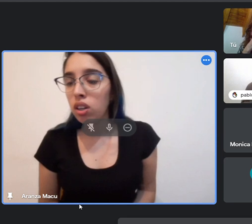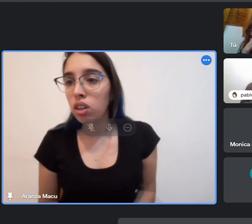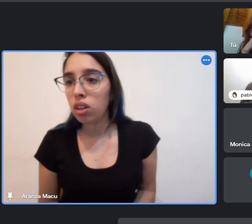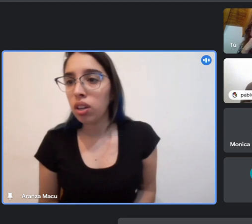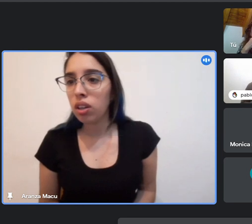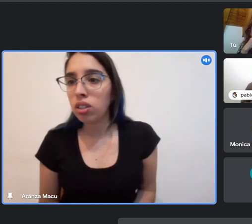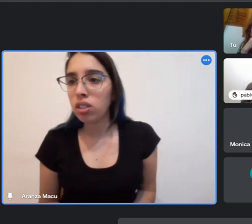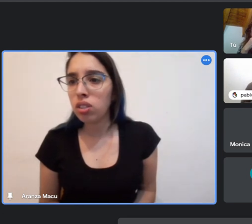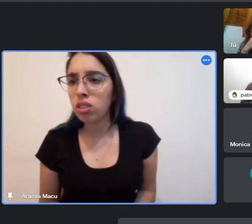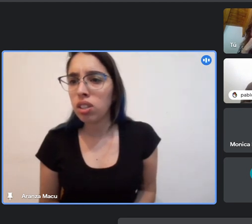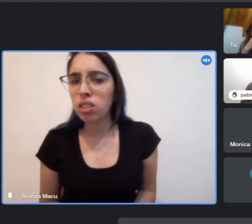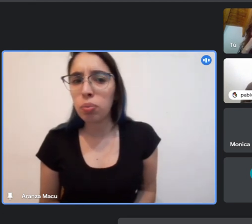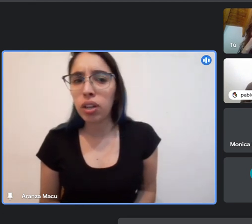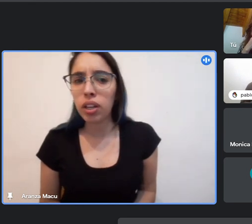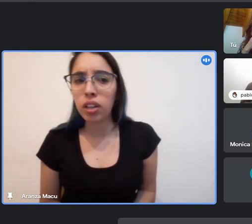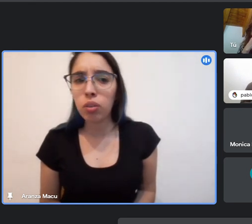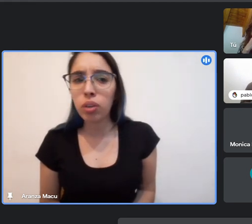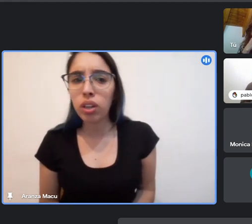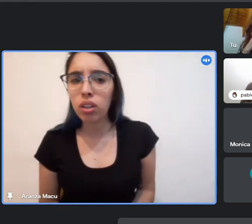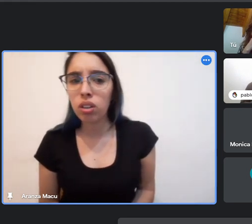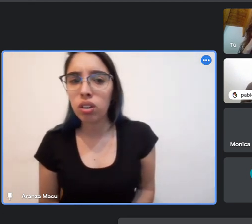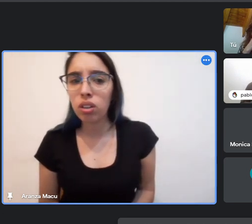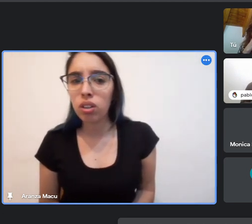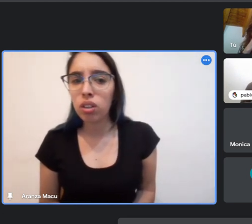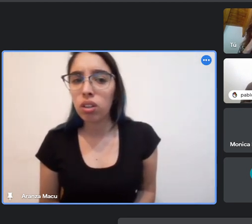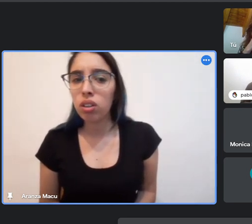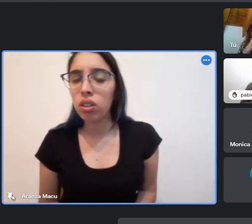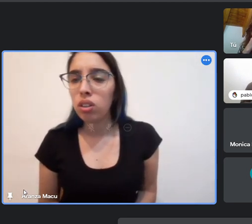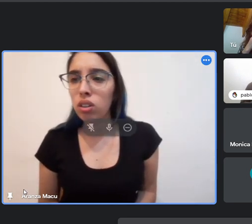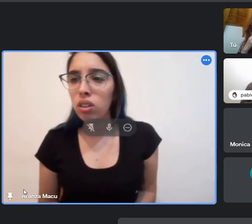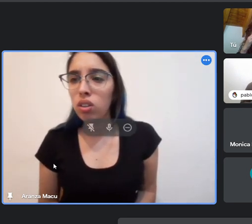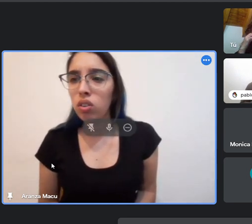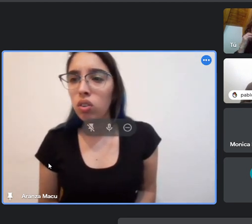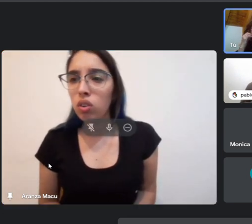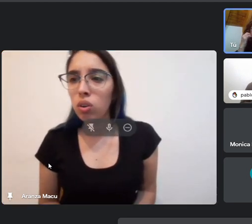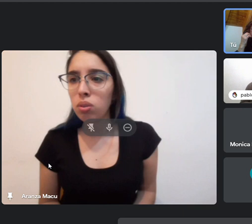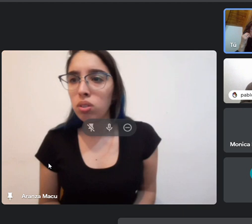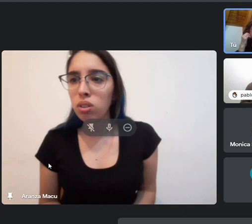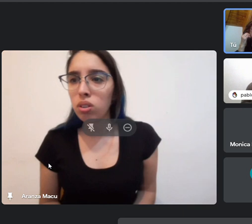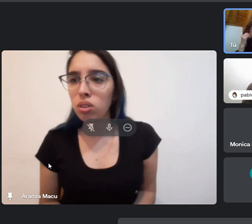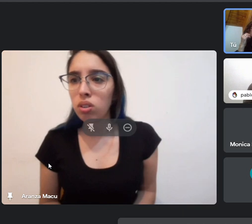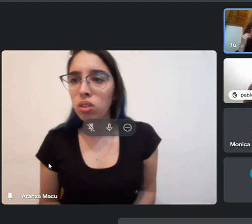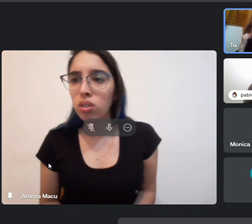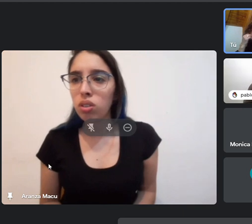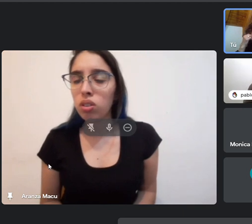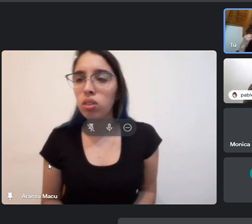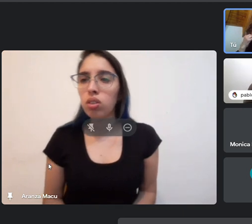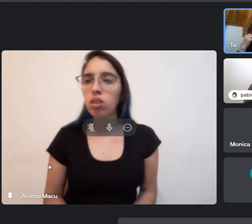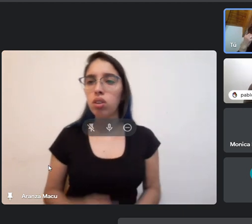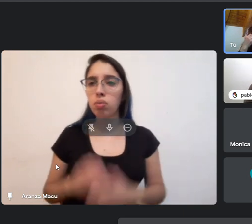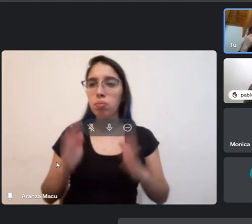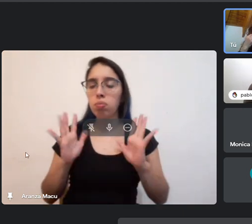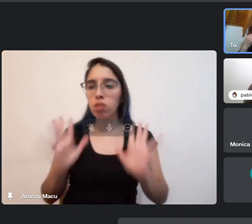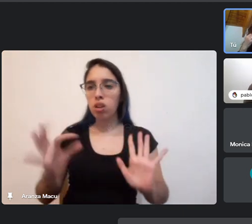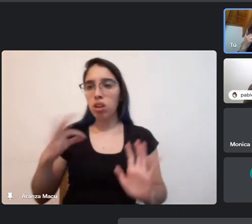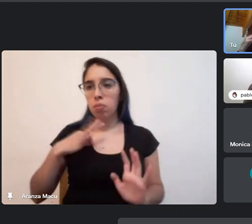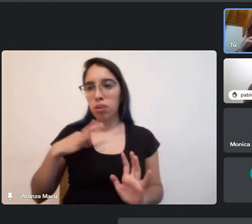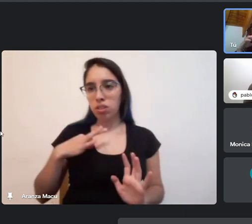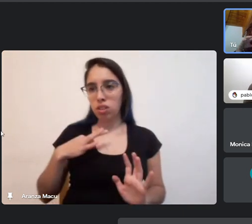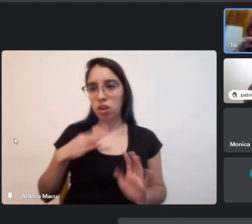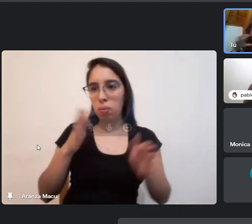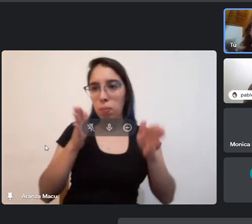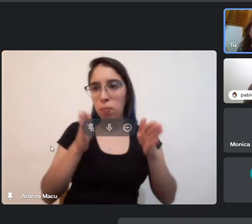Sí, Si se puede elegir una. claro, en la parte del parcial posiblemente tengamos las